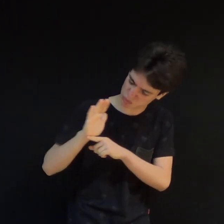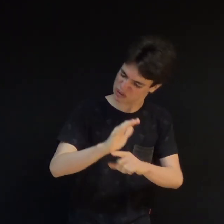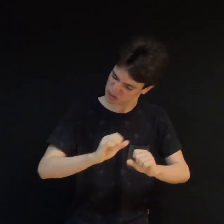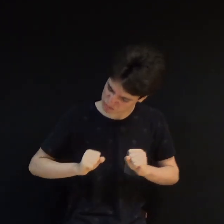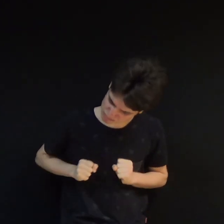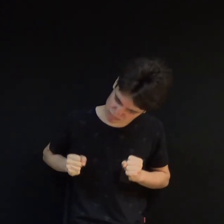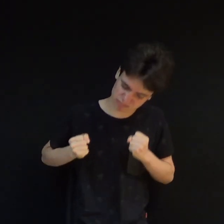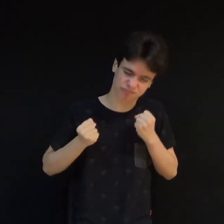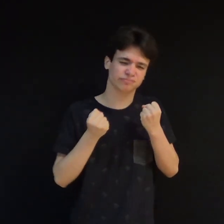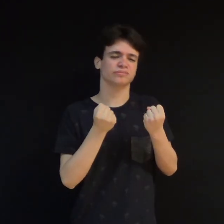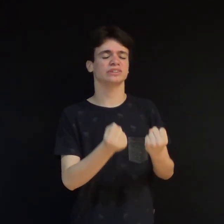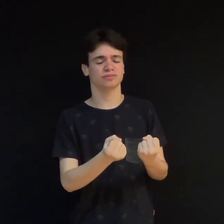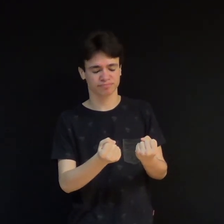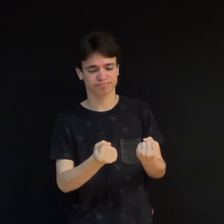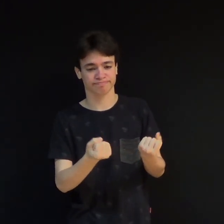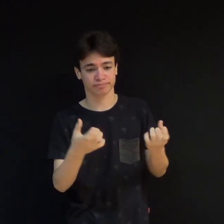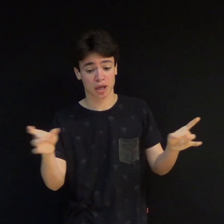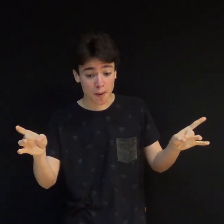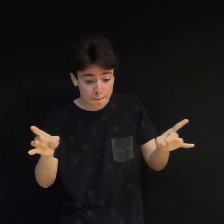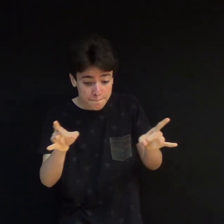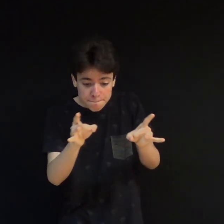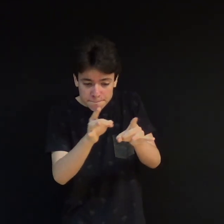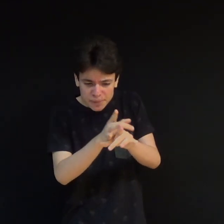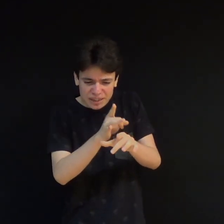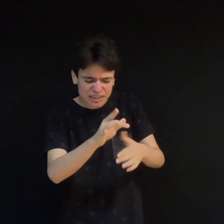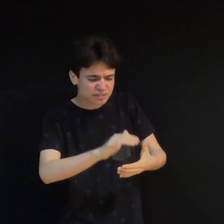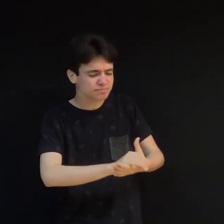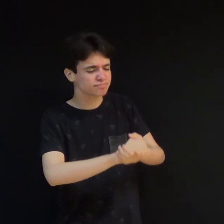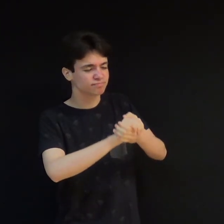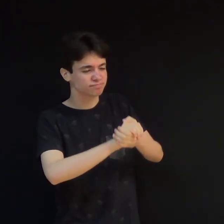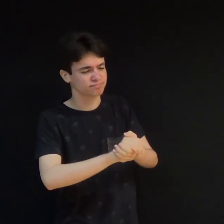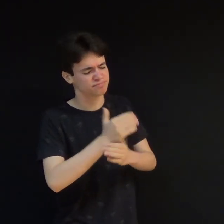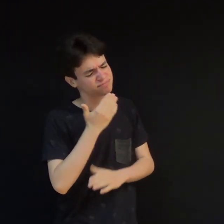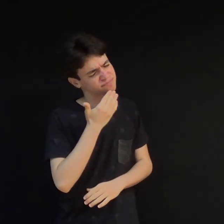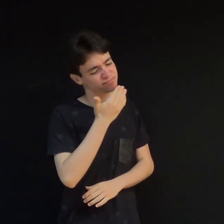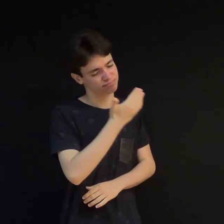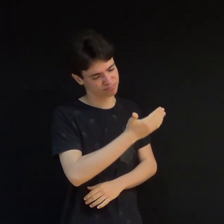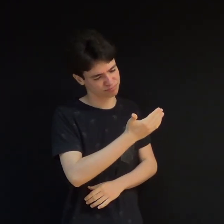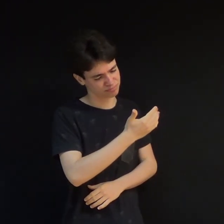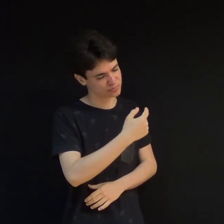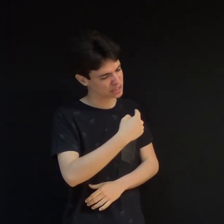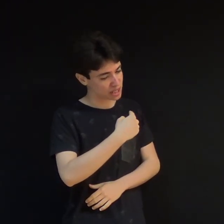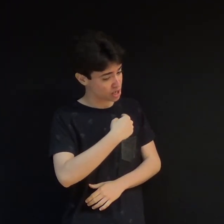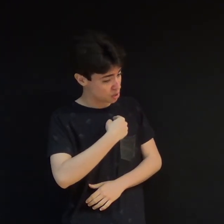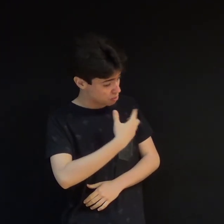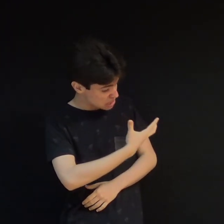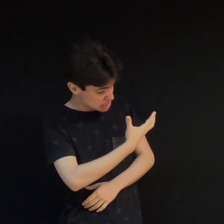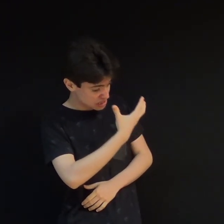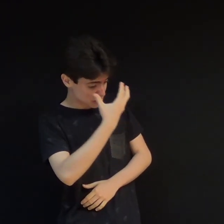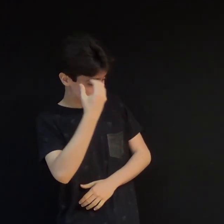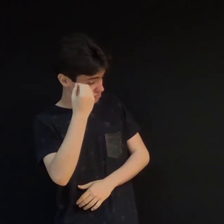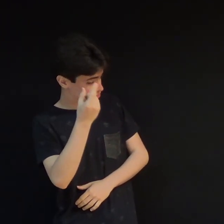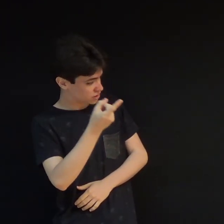de que eu não me esquecesse de compartilhar o amor de deus